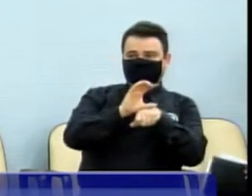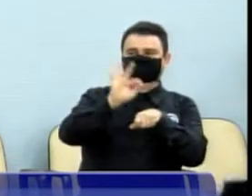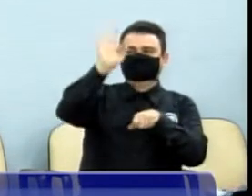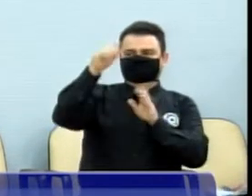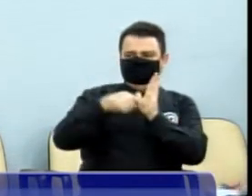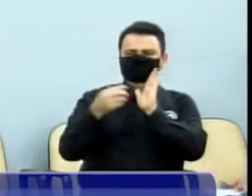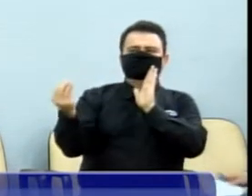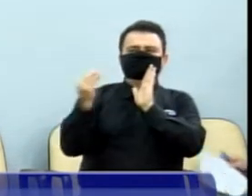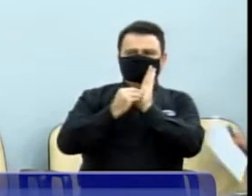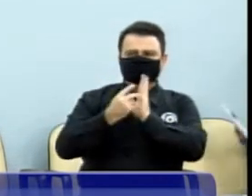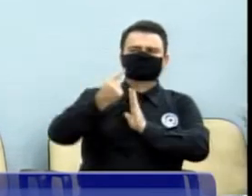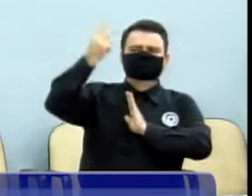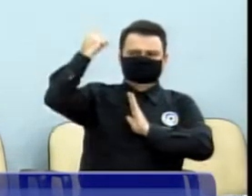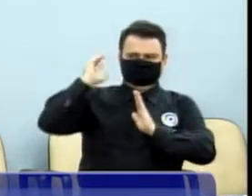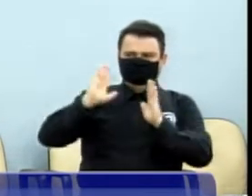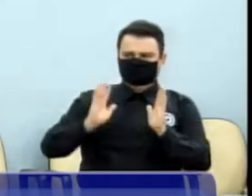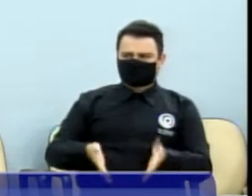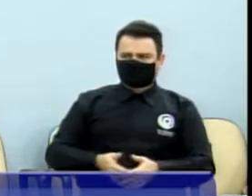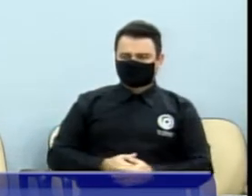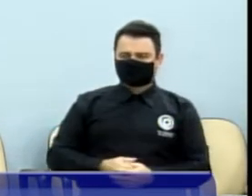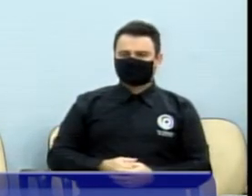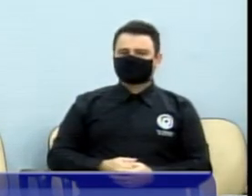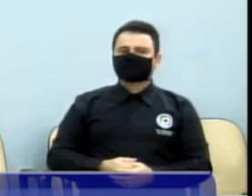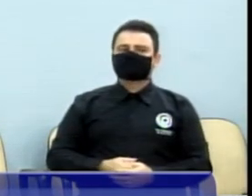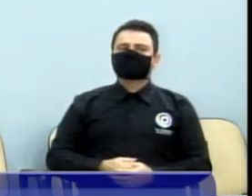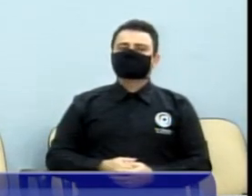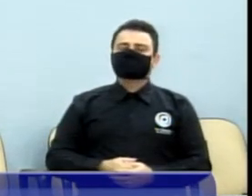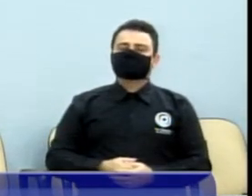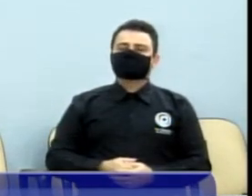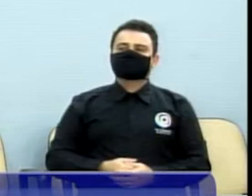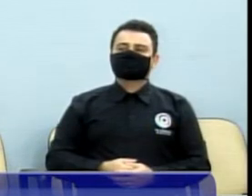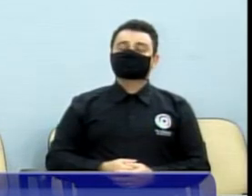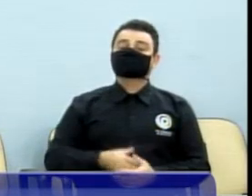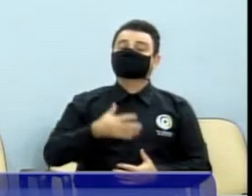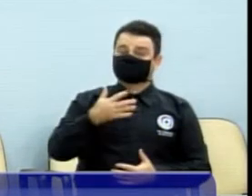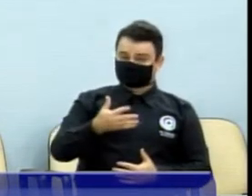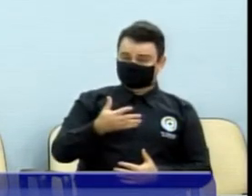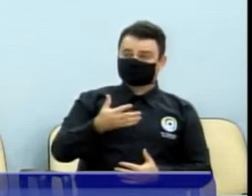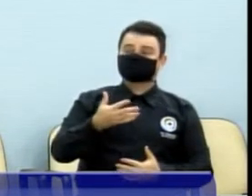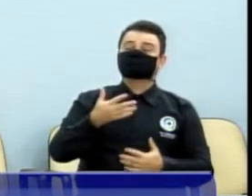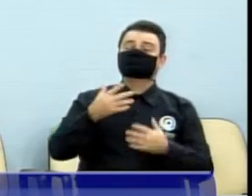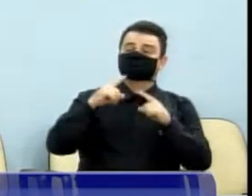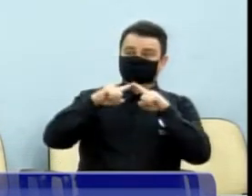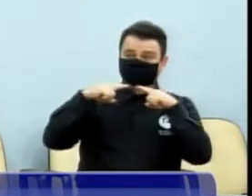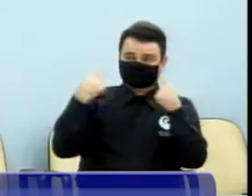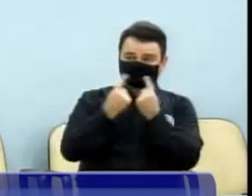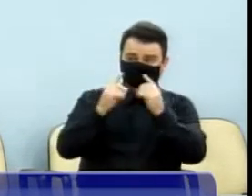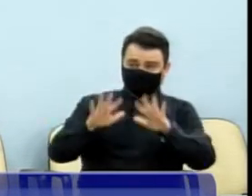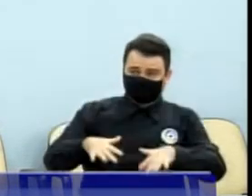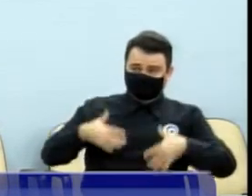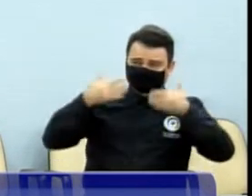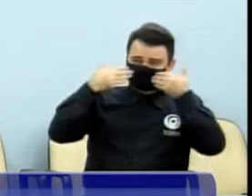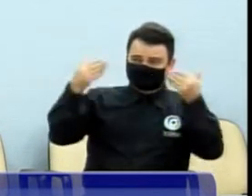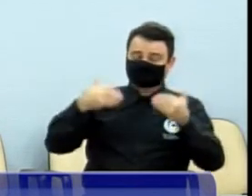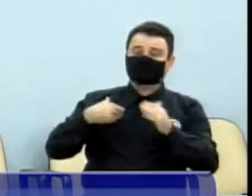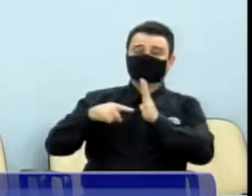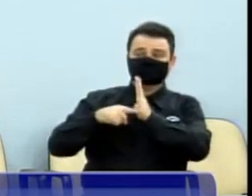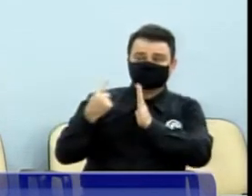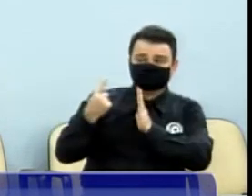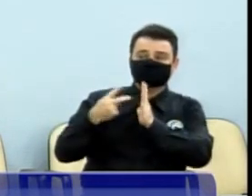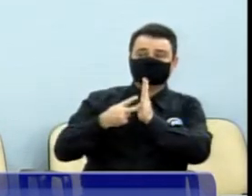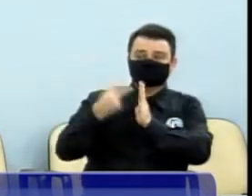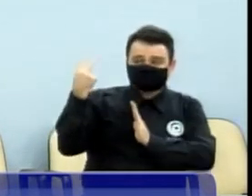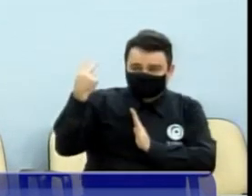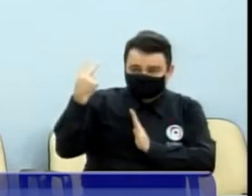é importante dizer Vereador Doutor Adélio que foram feitas audiências públicas duas audiências públicas para a